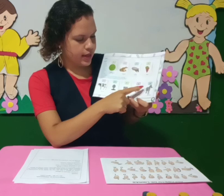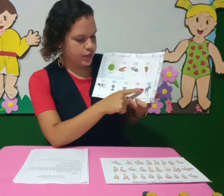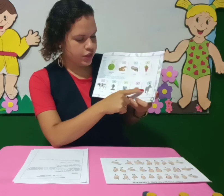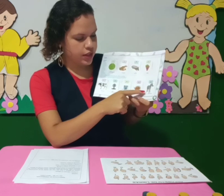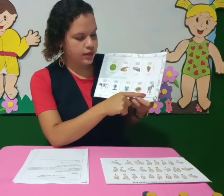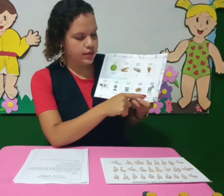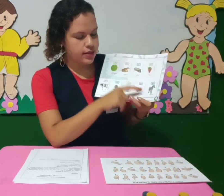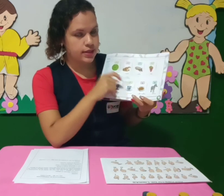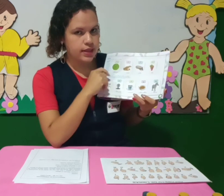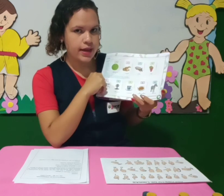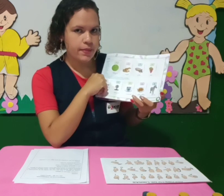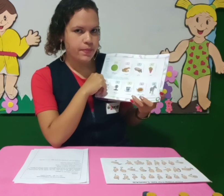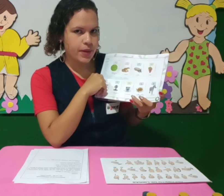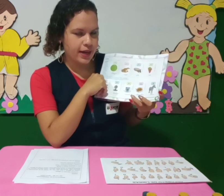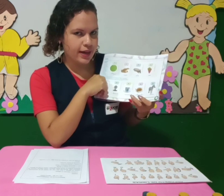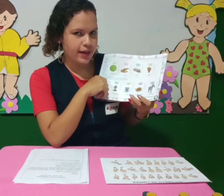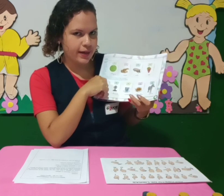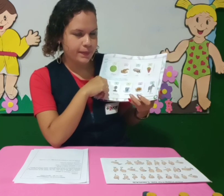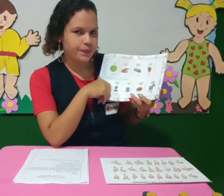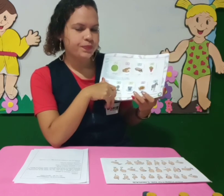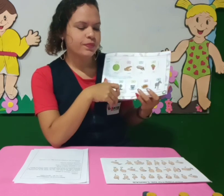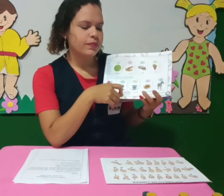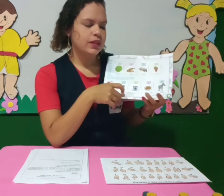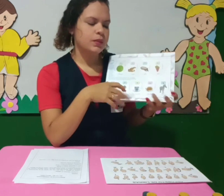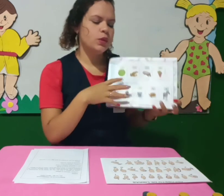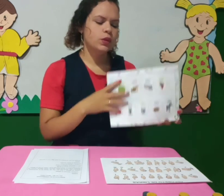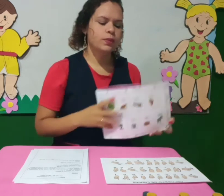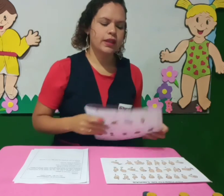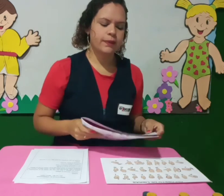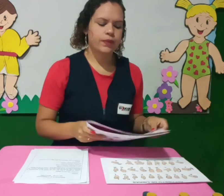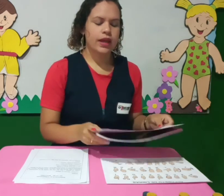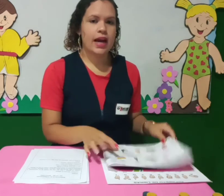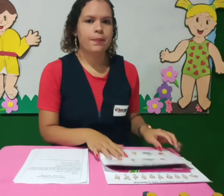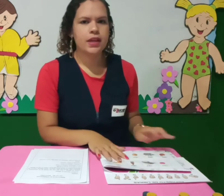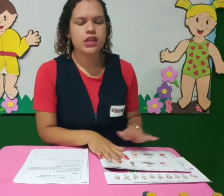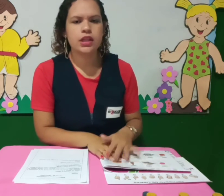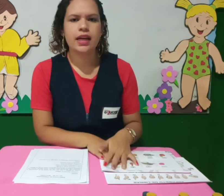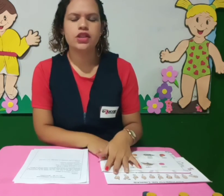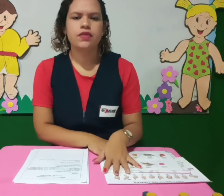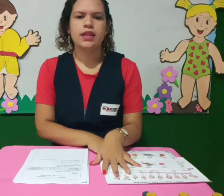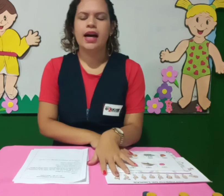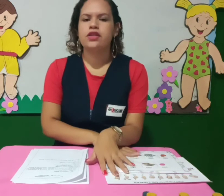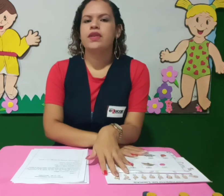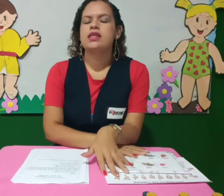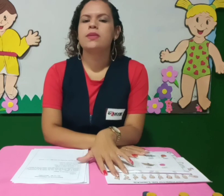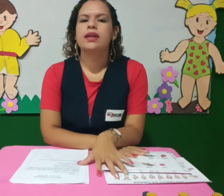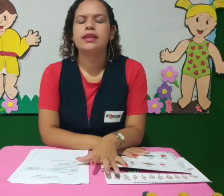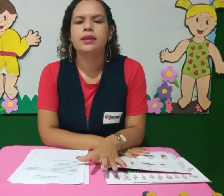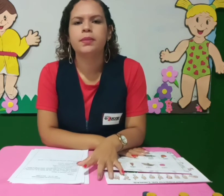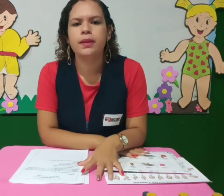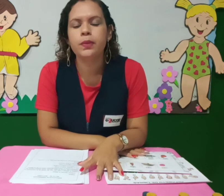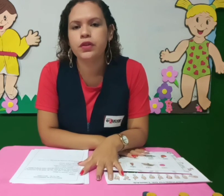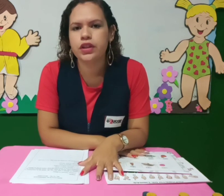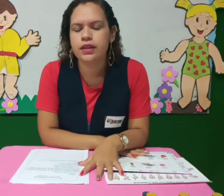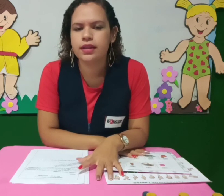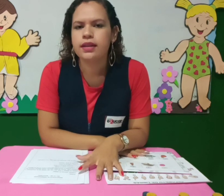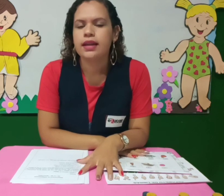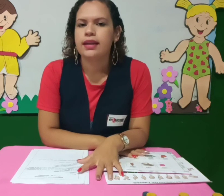de zebra. Muito bem. Capriche na atividade, façam a letra bem bonita,